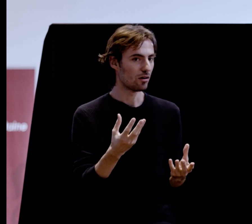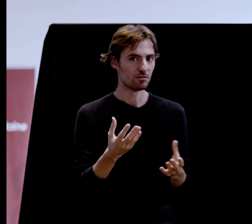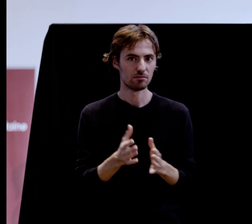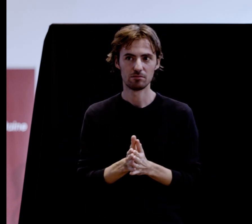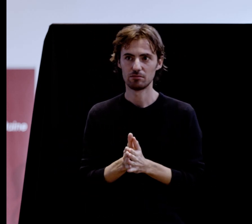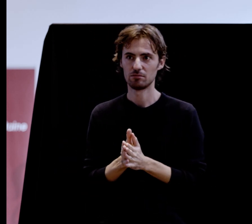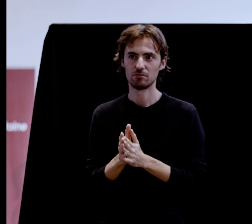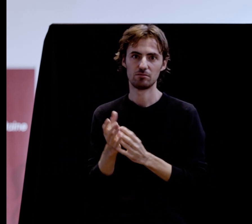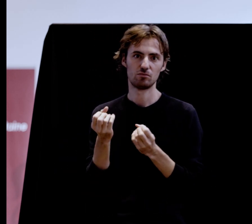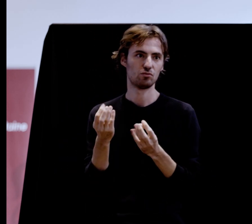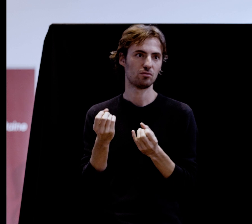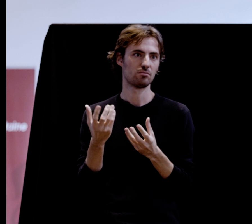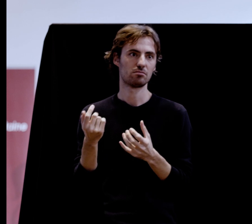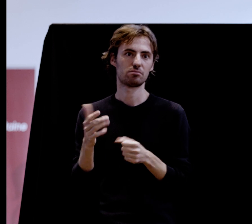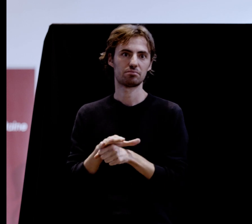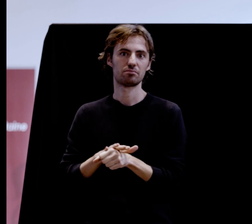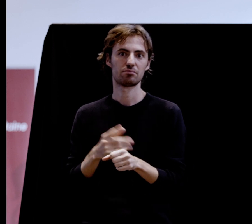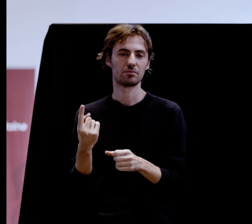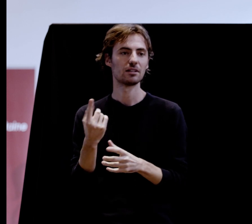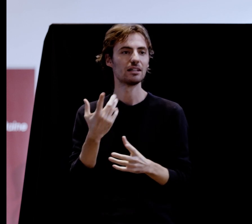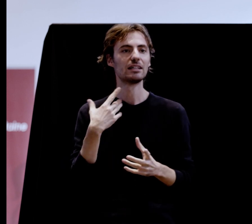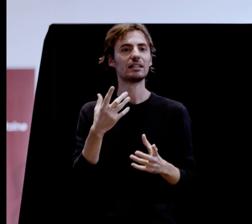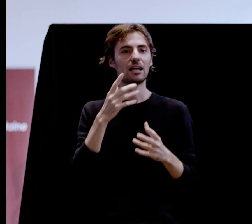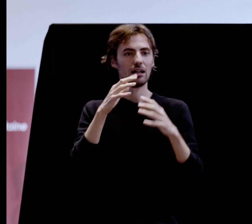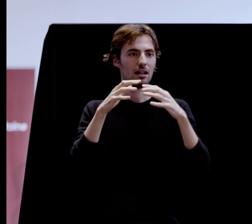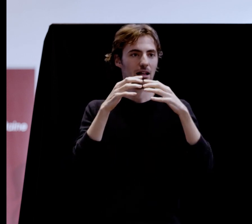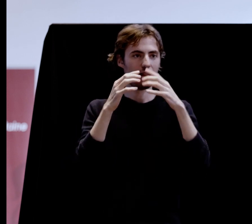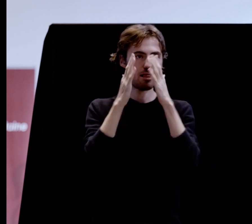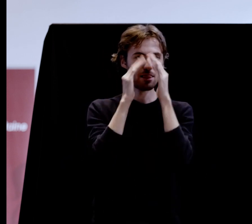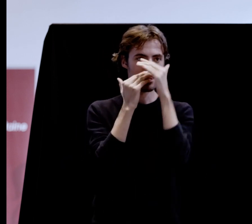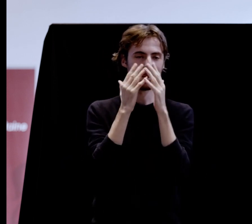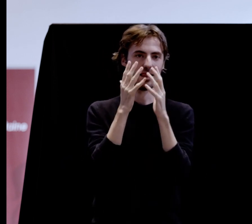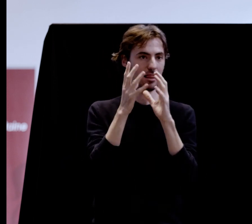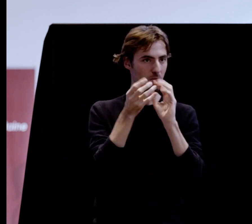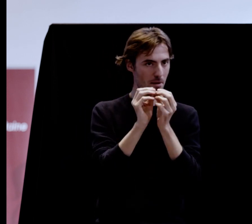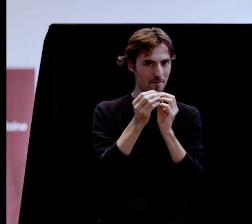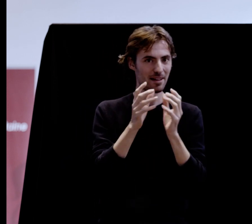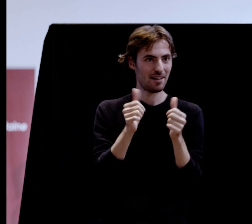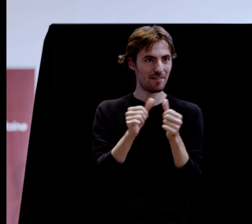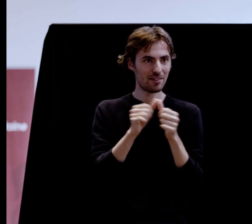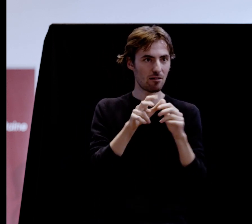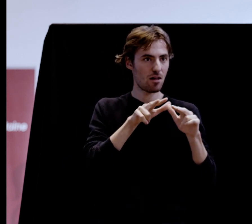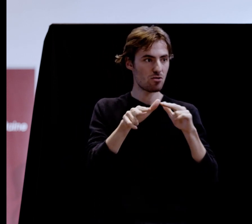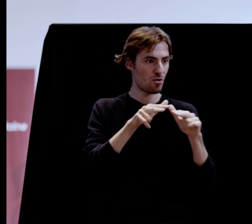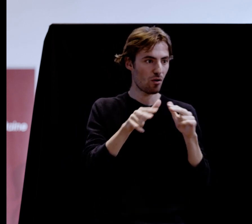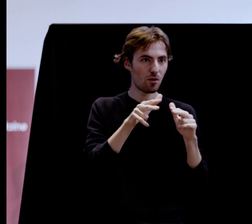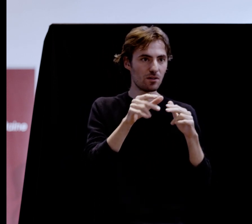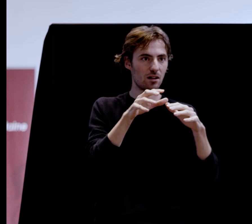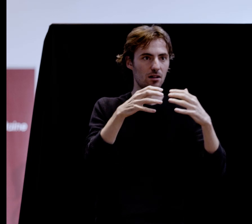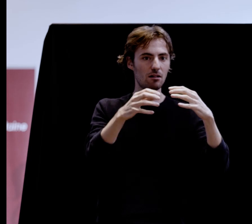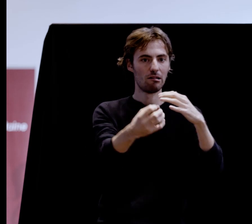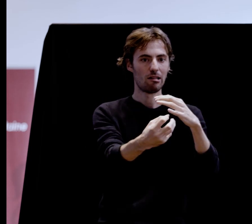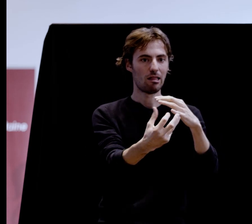quasi constante, il existe des anomalies de cette zone. Du coup, les neurones ne peuvent pas migrer ou